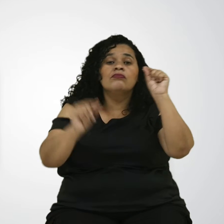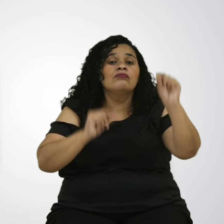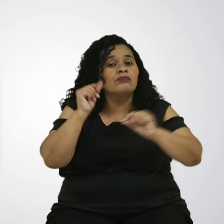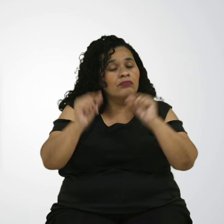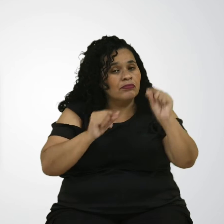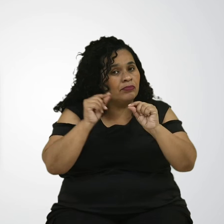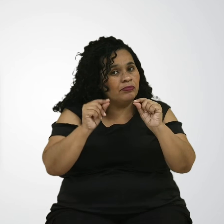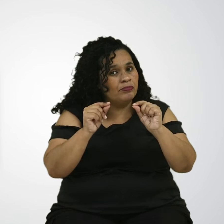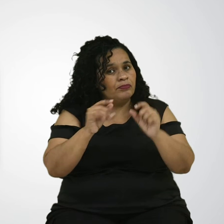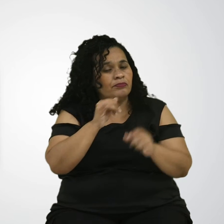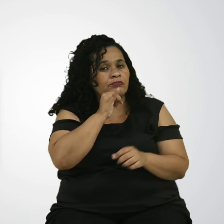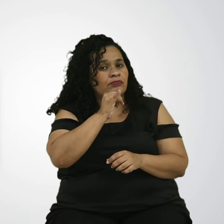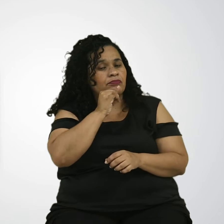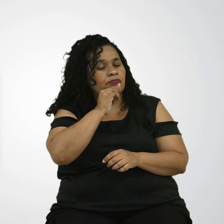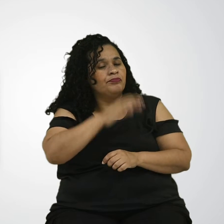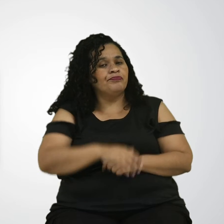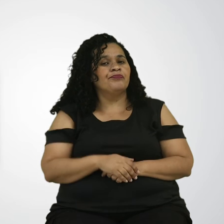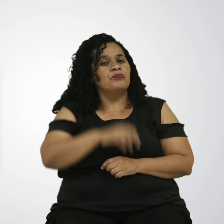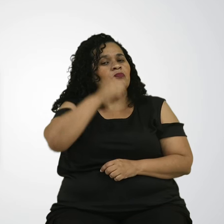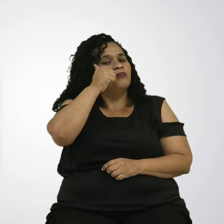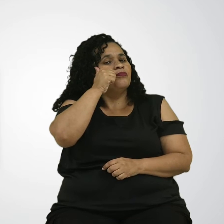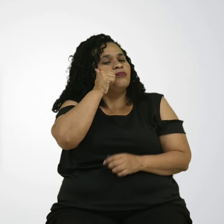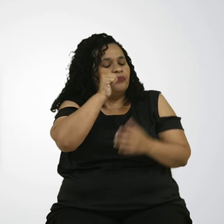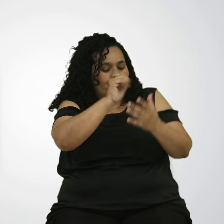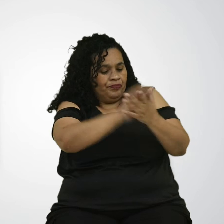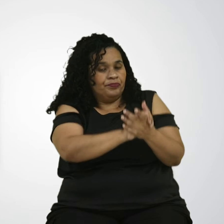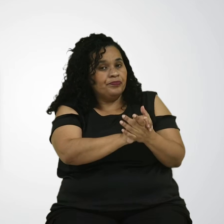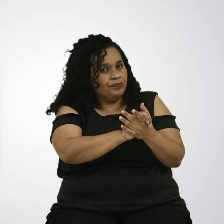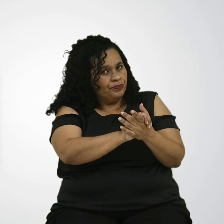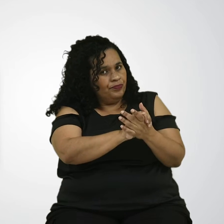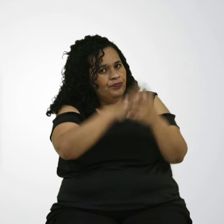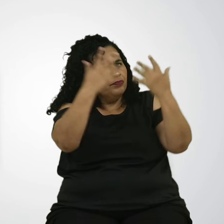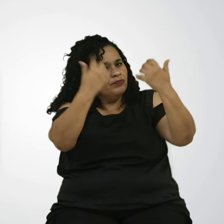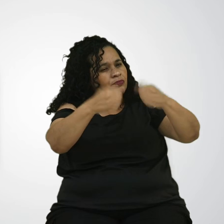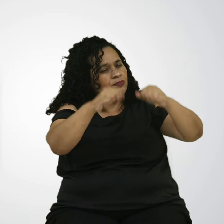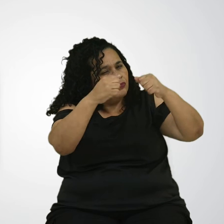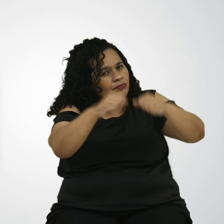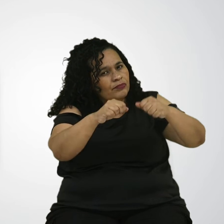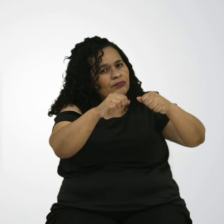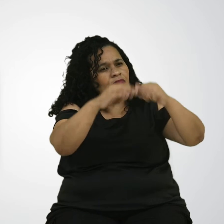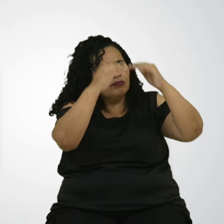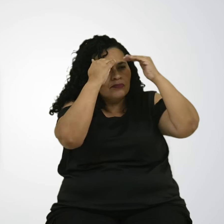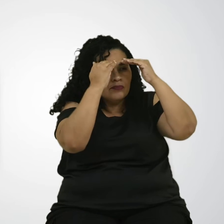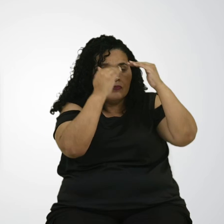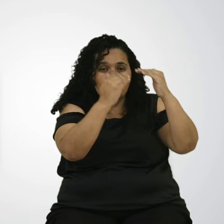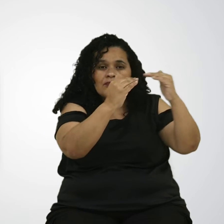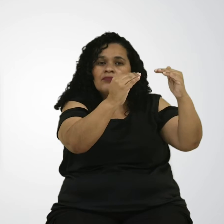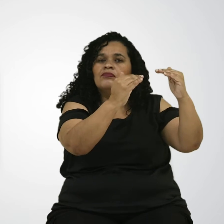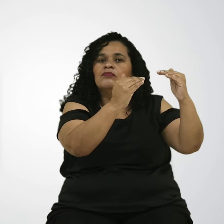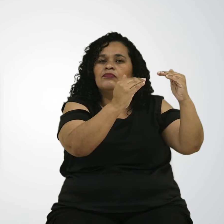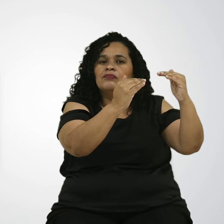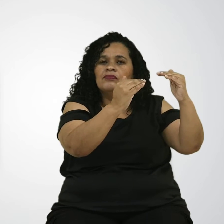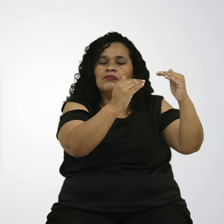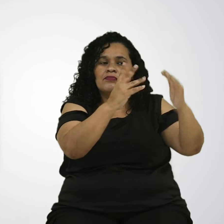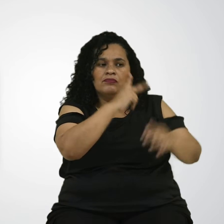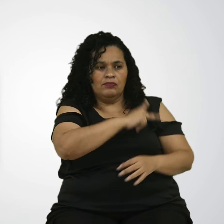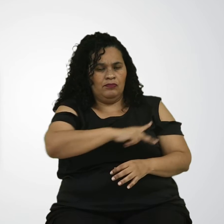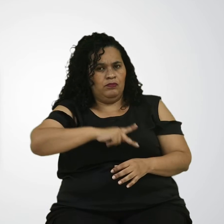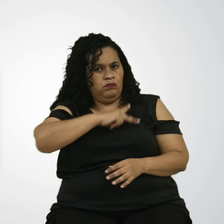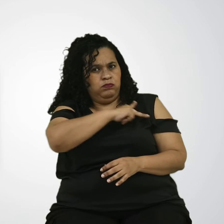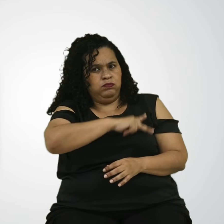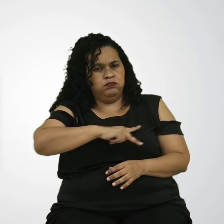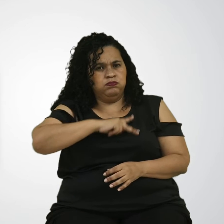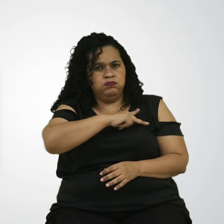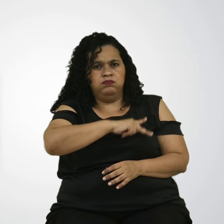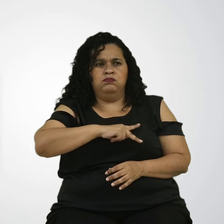lendo na NVT, né? Diz: esposas, sujeitem-se cada uma ao seu marido. Paulo não está dizendo que a mulher